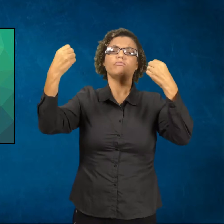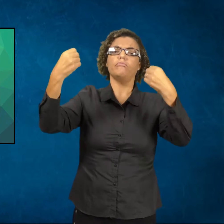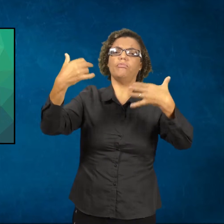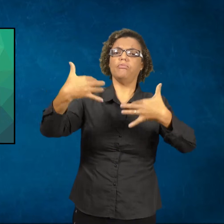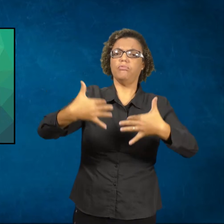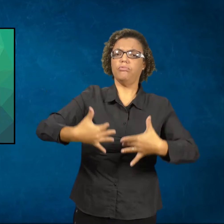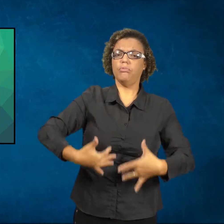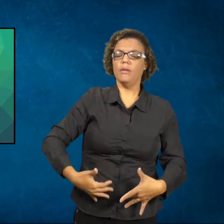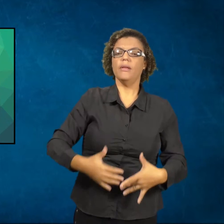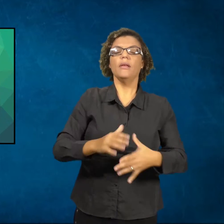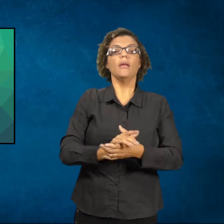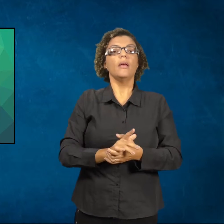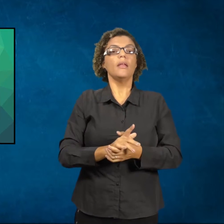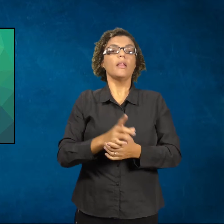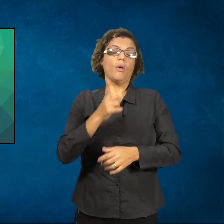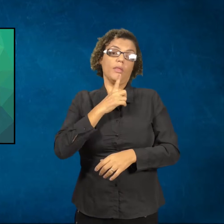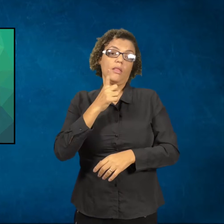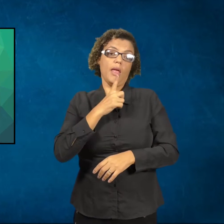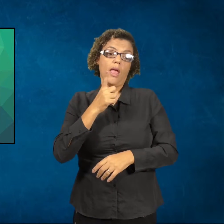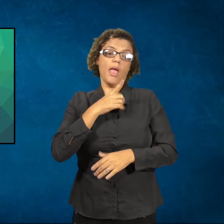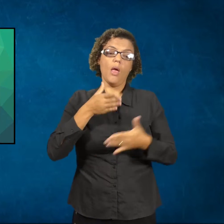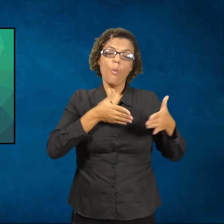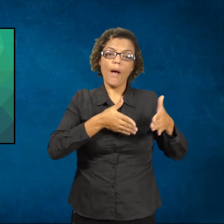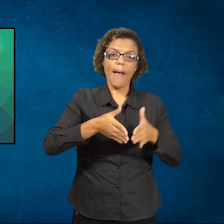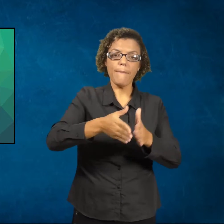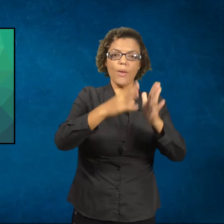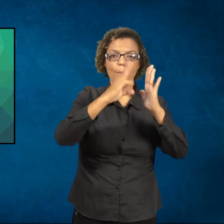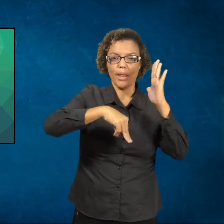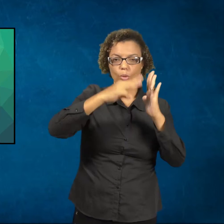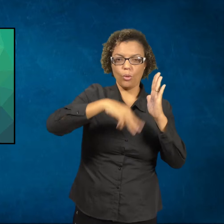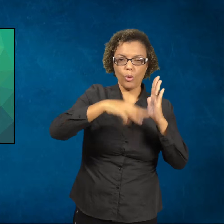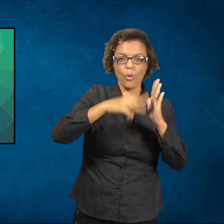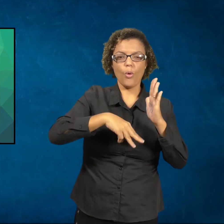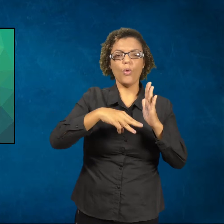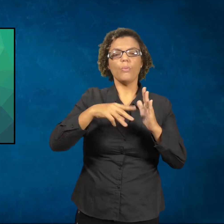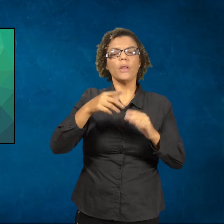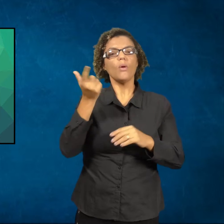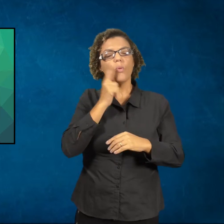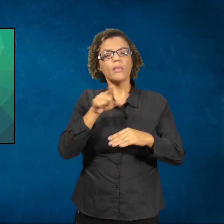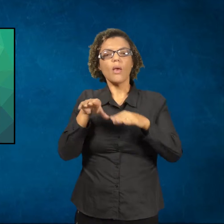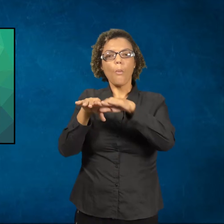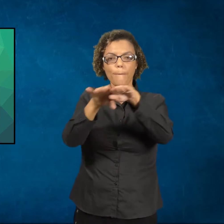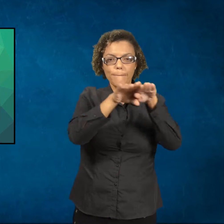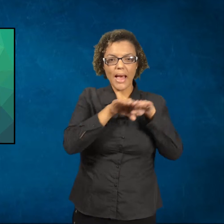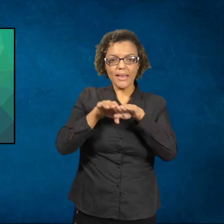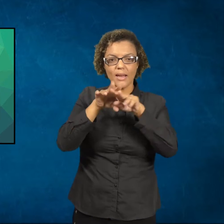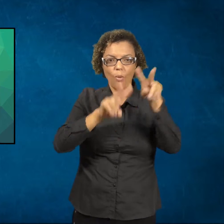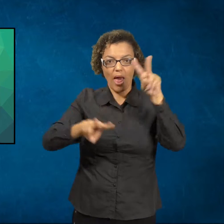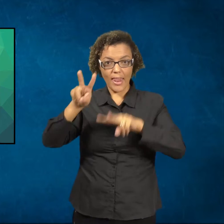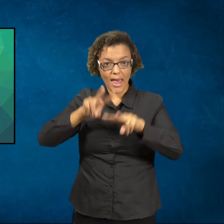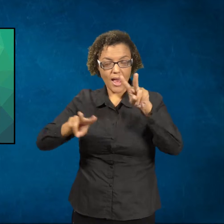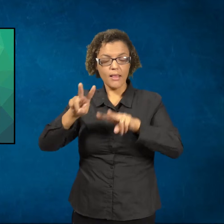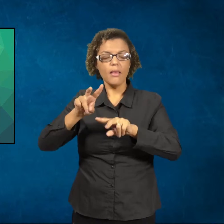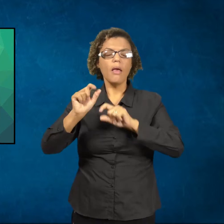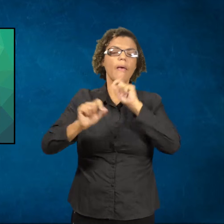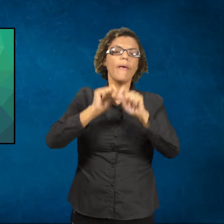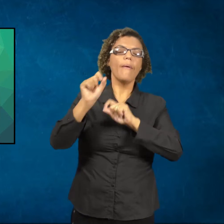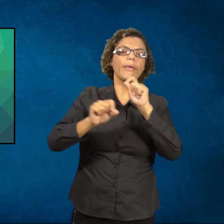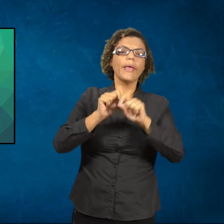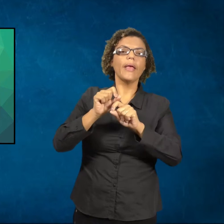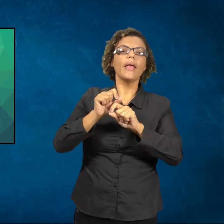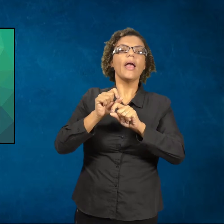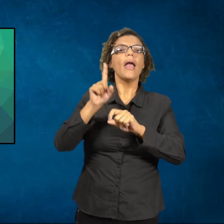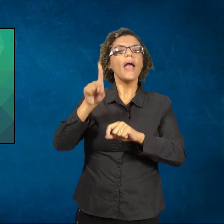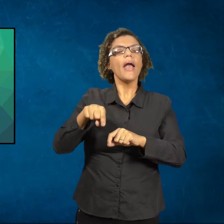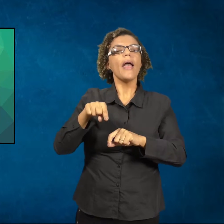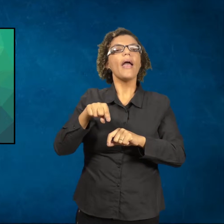opção metodológica para ter um padrão na análise, que é a de pegar o conceito do esquema do Piaget, da forma